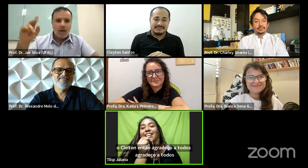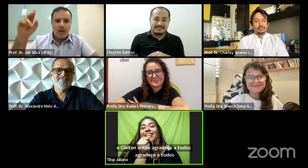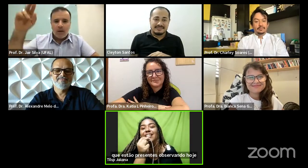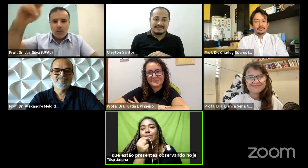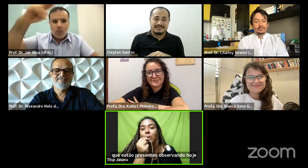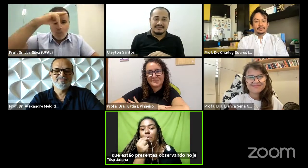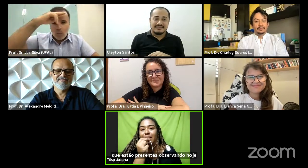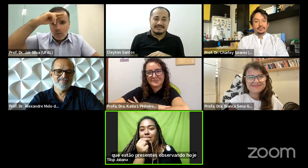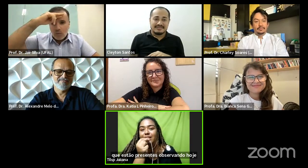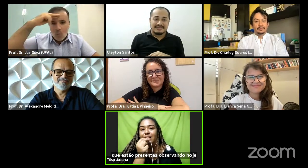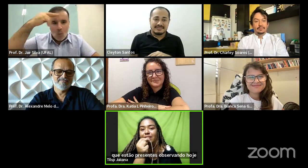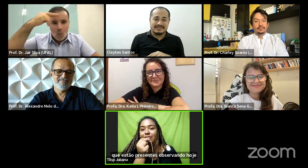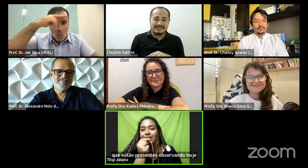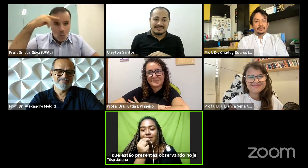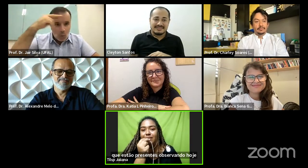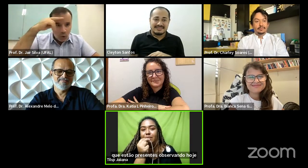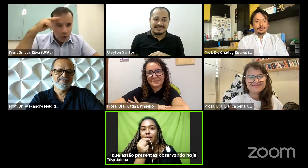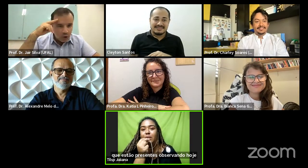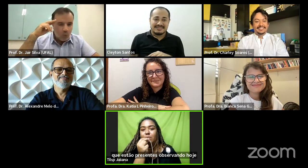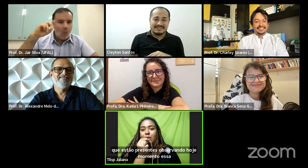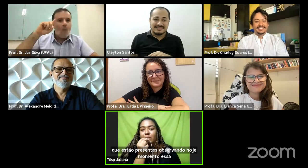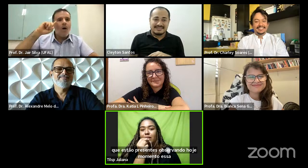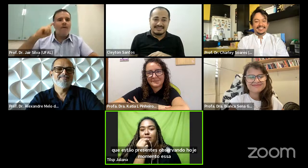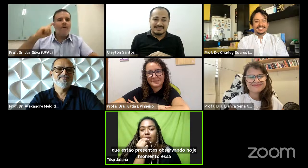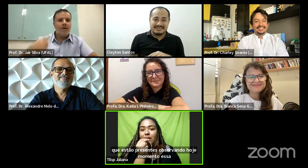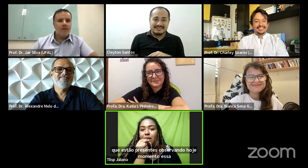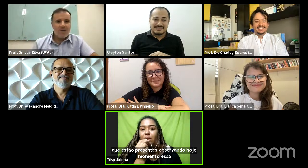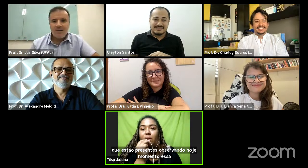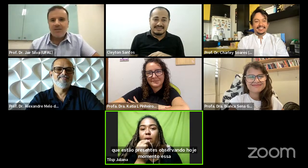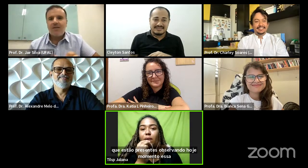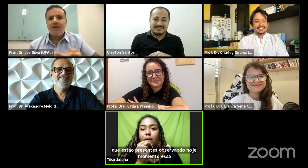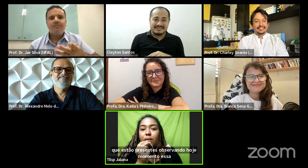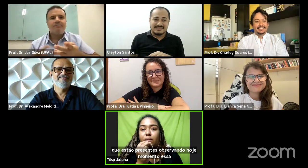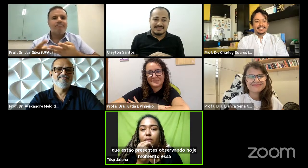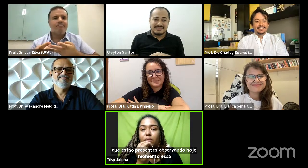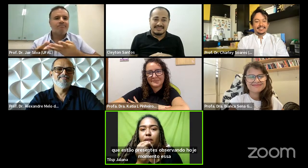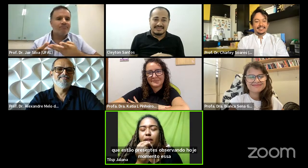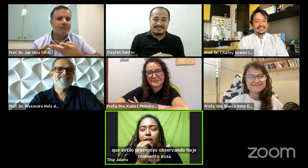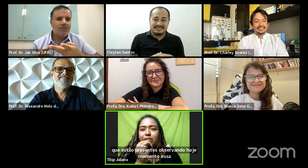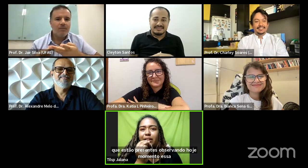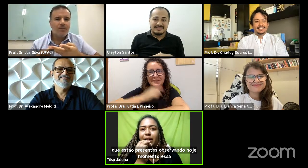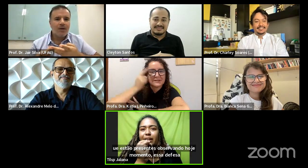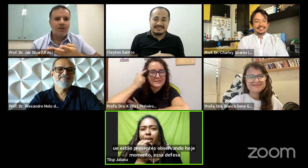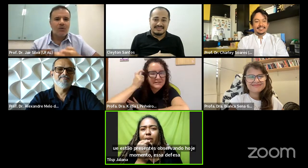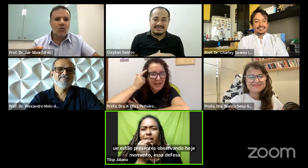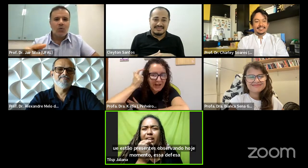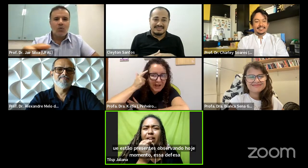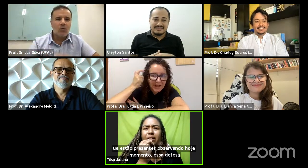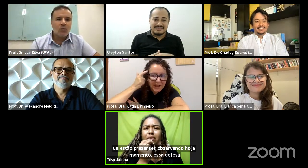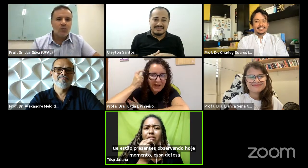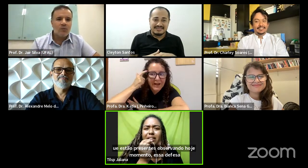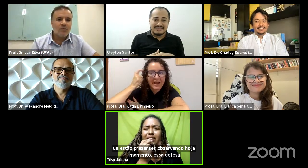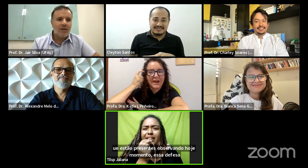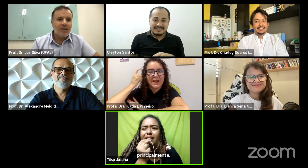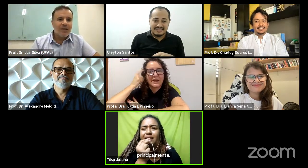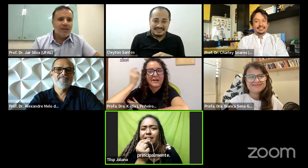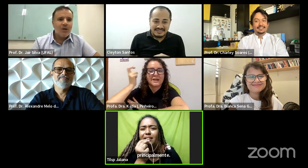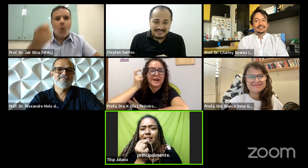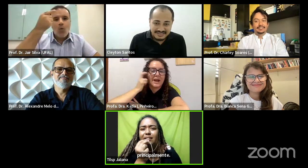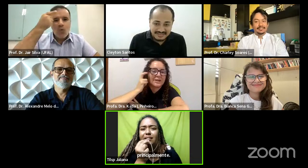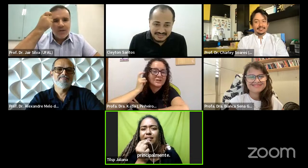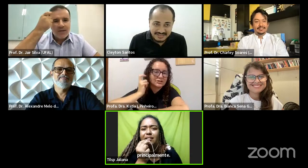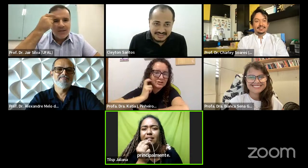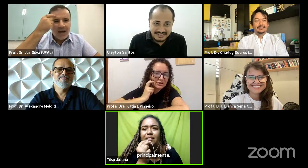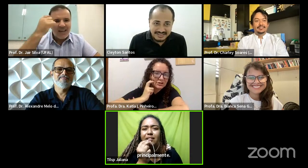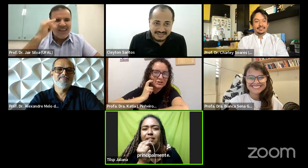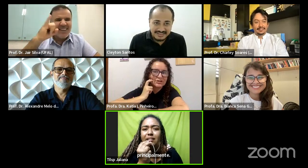hoje esse momento, essa defesa, principalmente. Eu vi aqui Rodrigo, Vanessa,